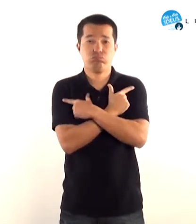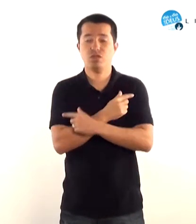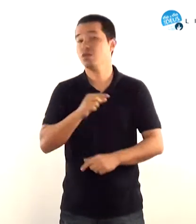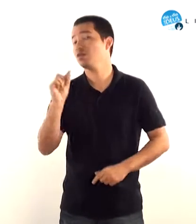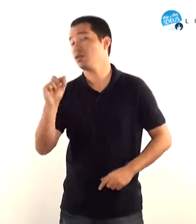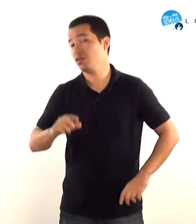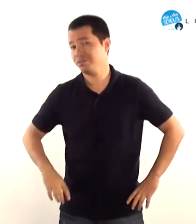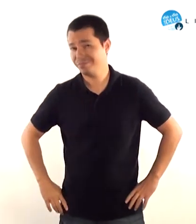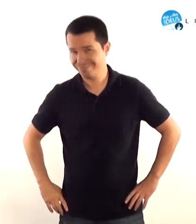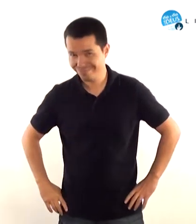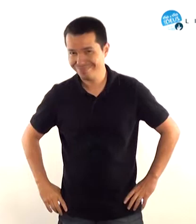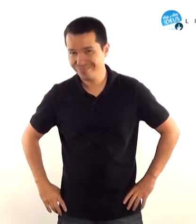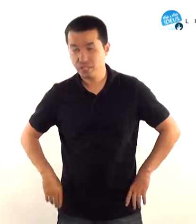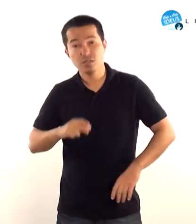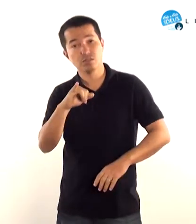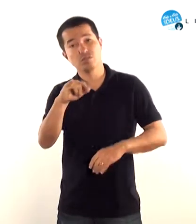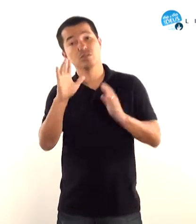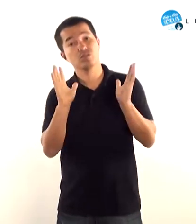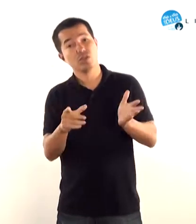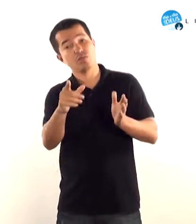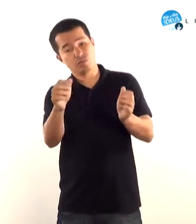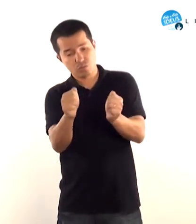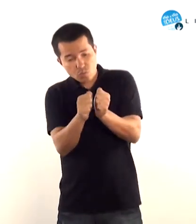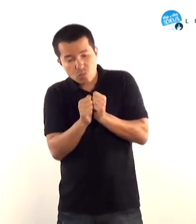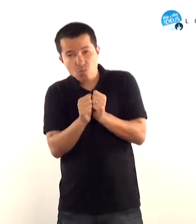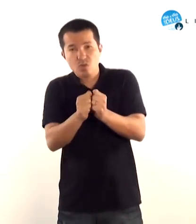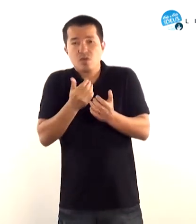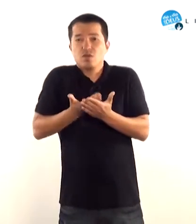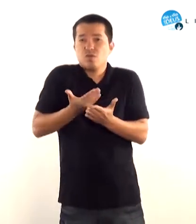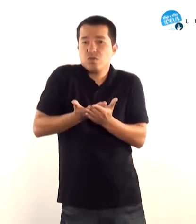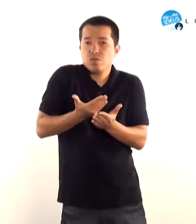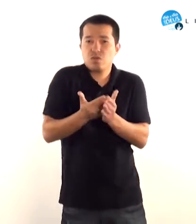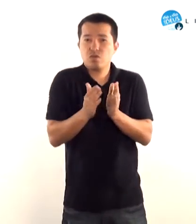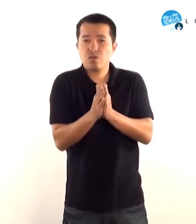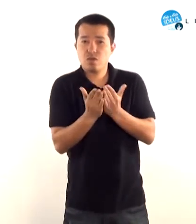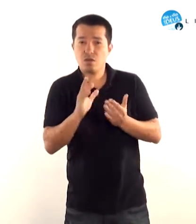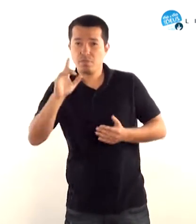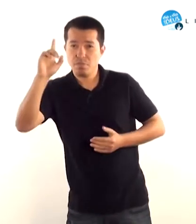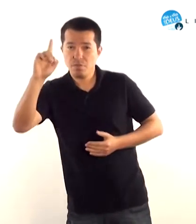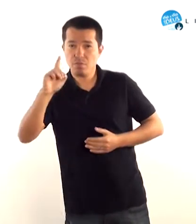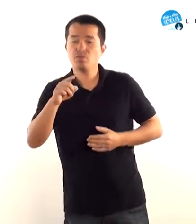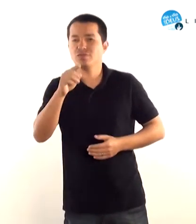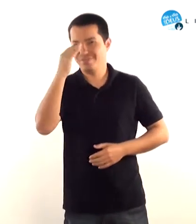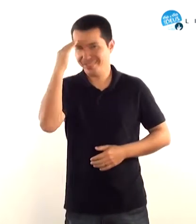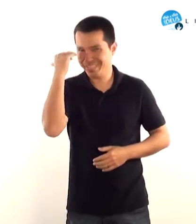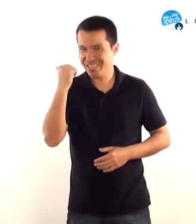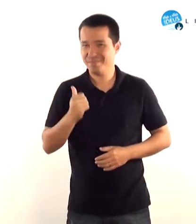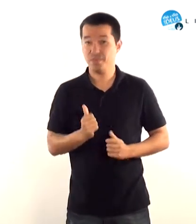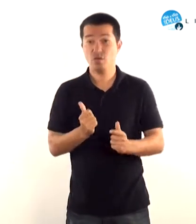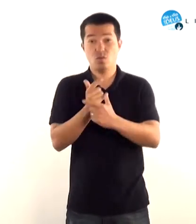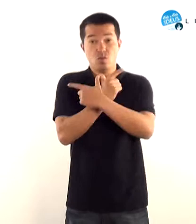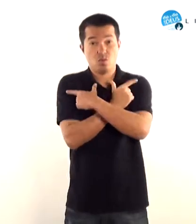Bíblia conosco, você já sabe um pouquinho de Ló, porque a gente já viu aqui no livro de Gênesis. Ele era sobrinho de